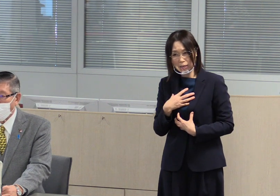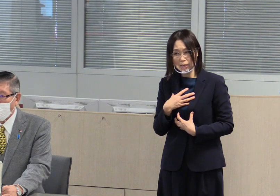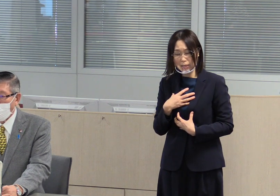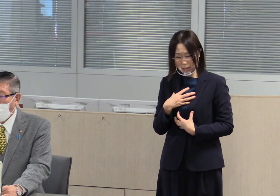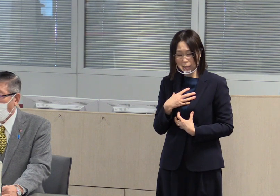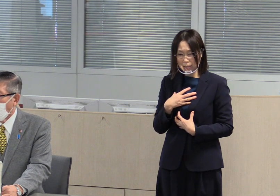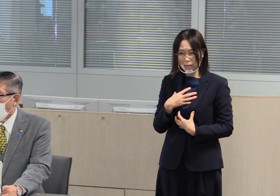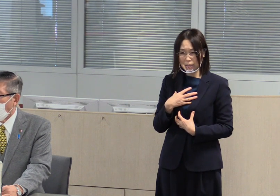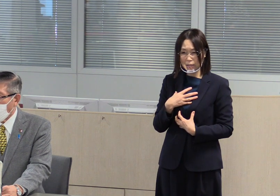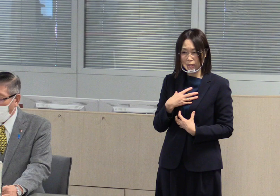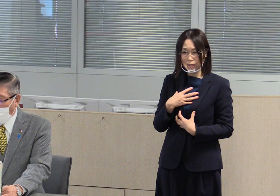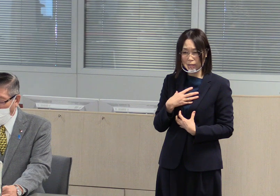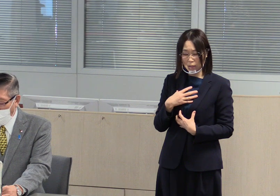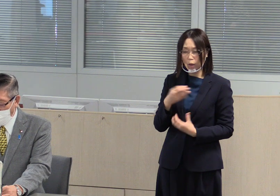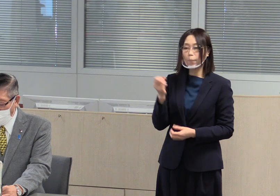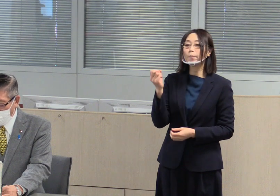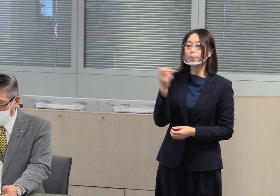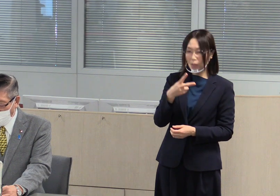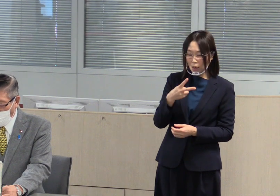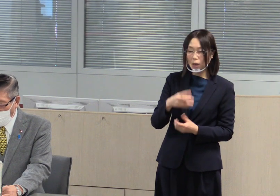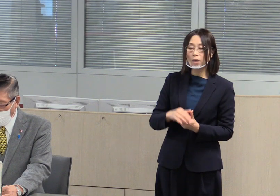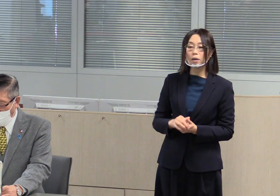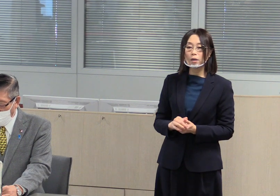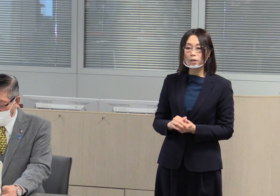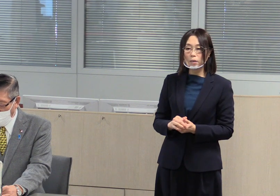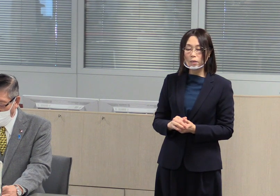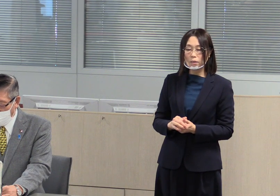ある、あるいは、